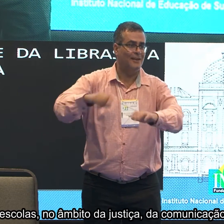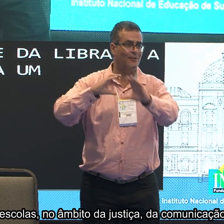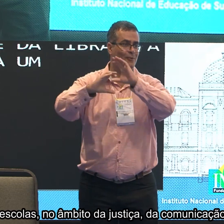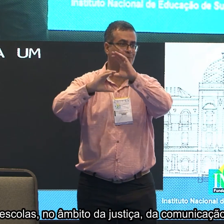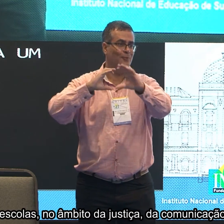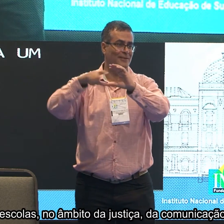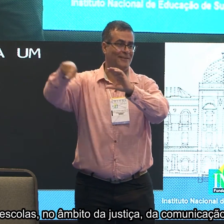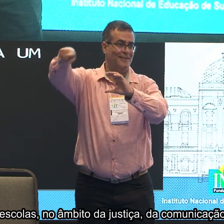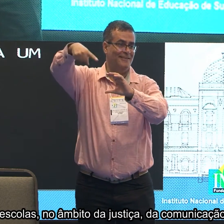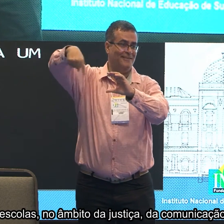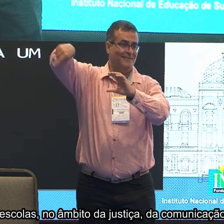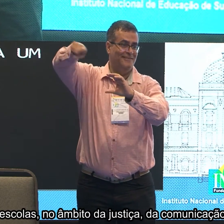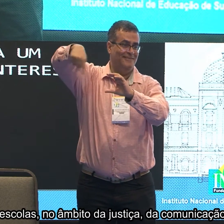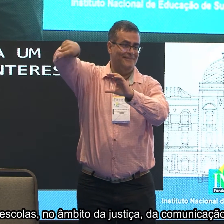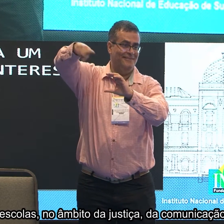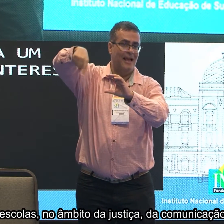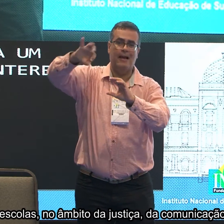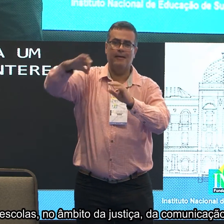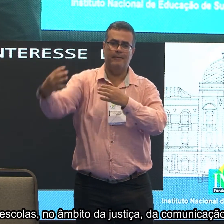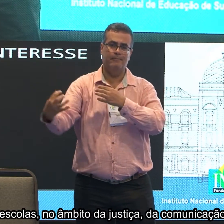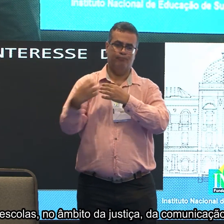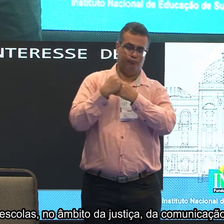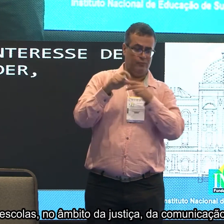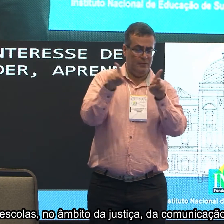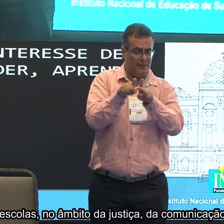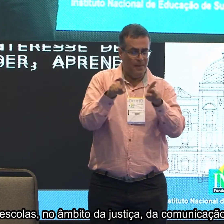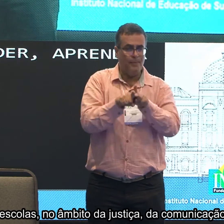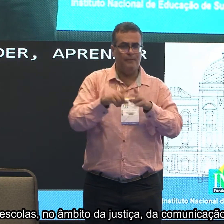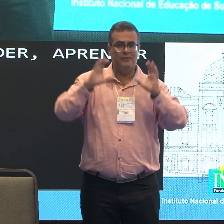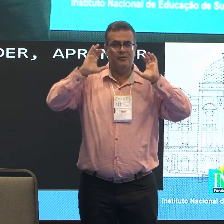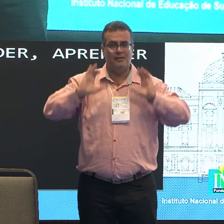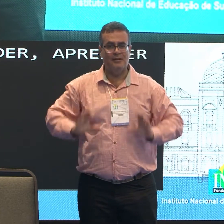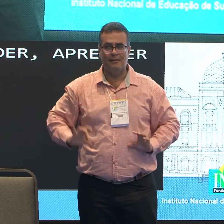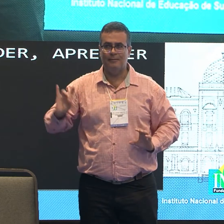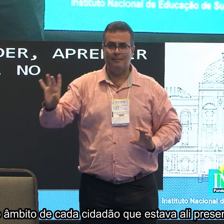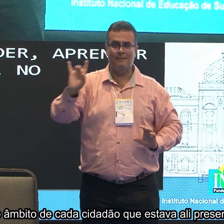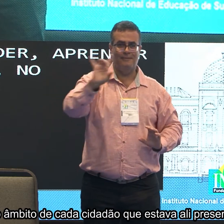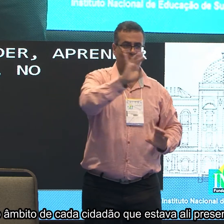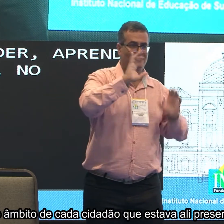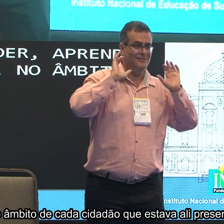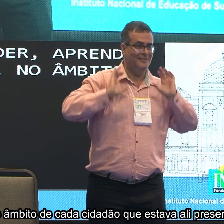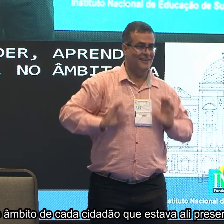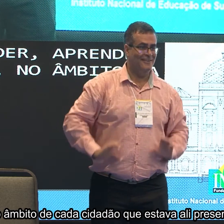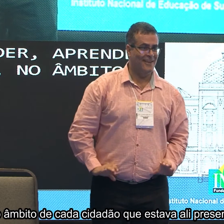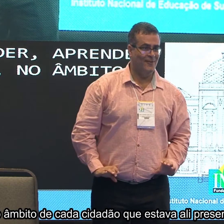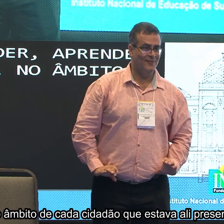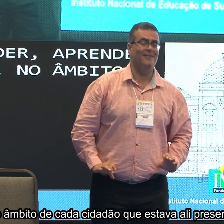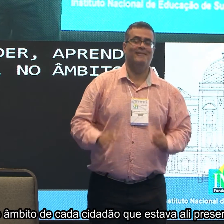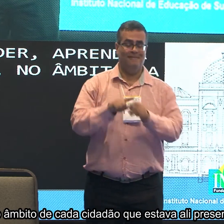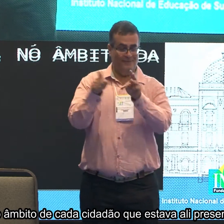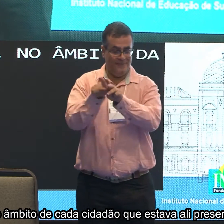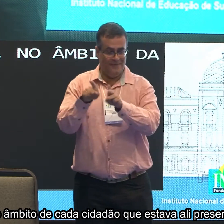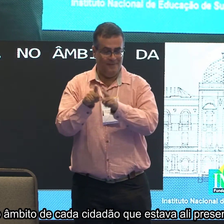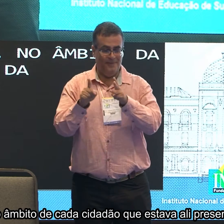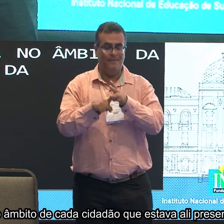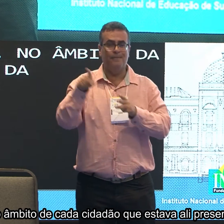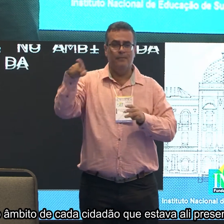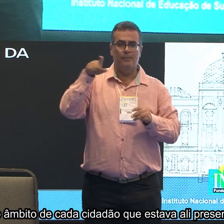no âmbito da justiça, no âmbito da comunicação, no âmbito de cada cidadão que estava ali